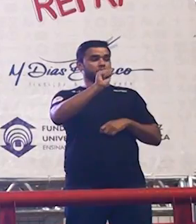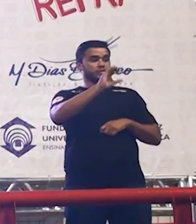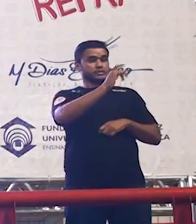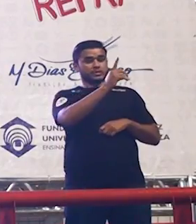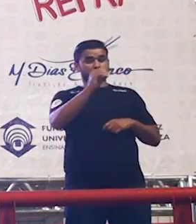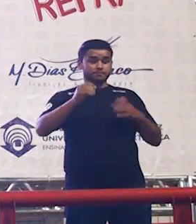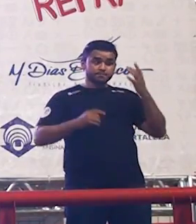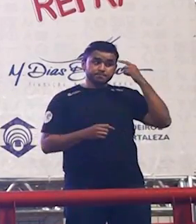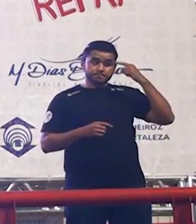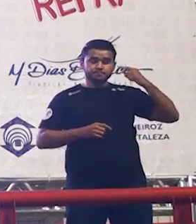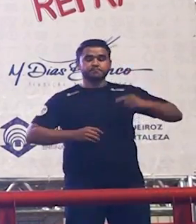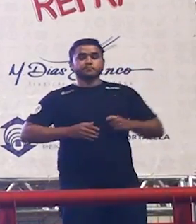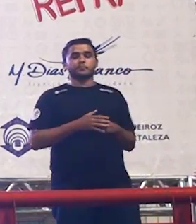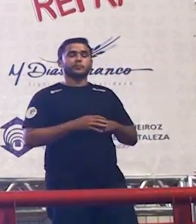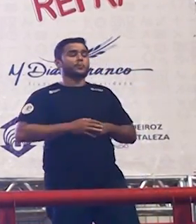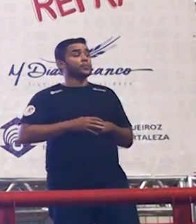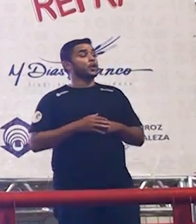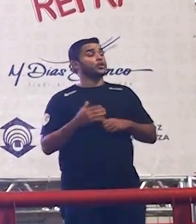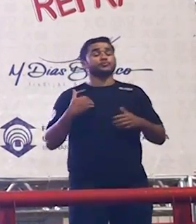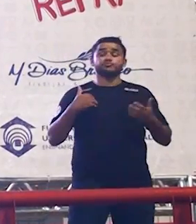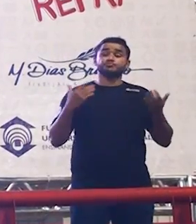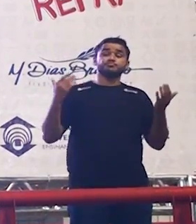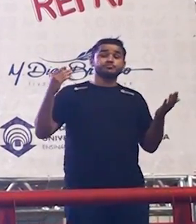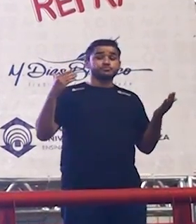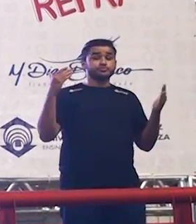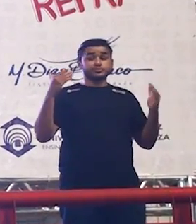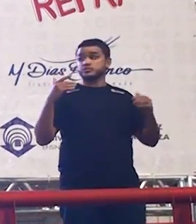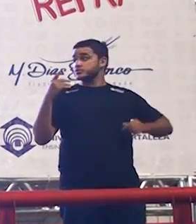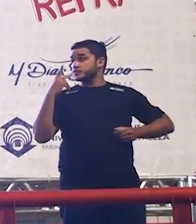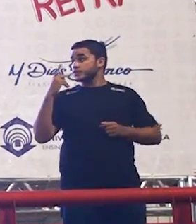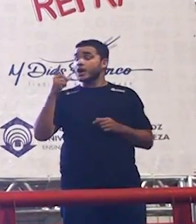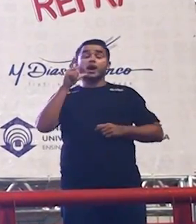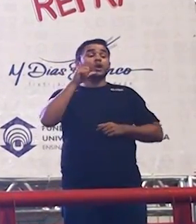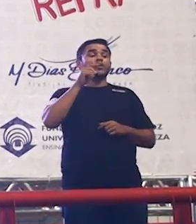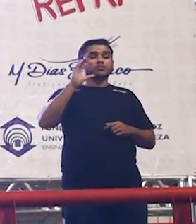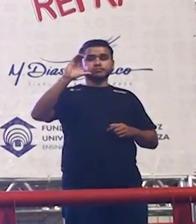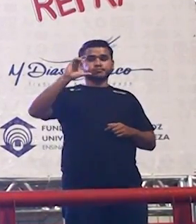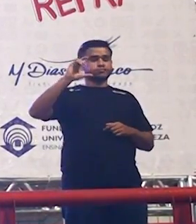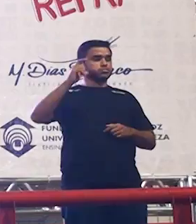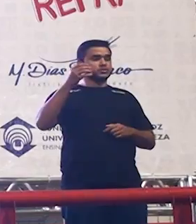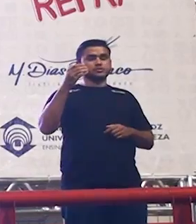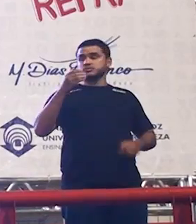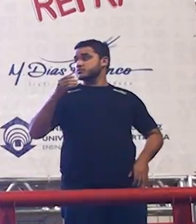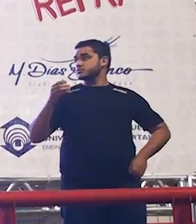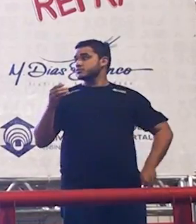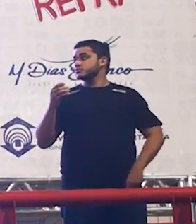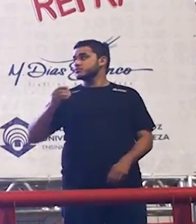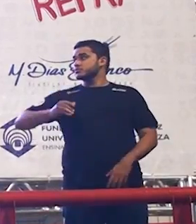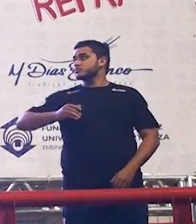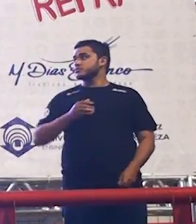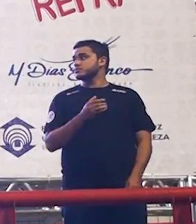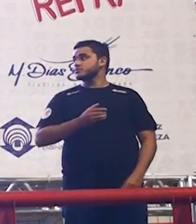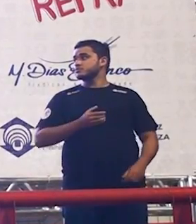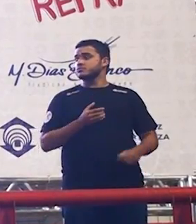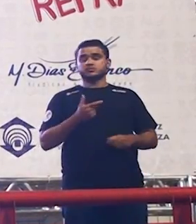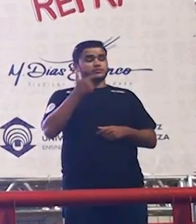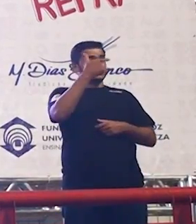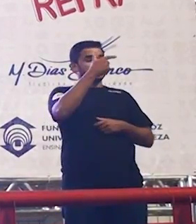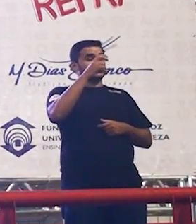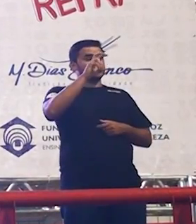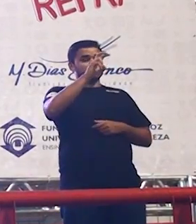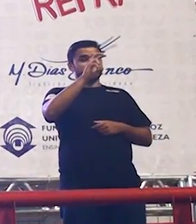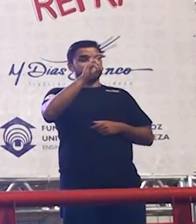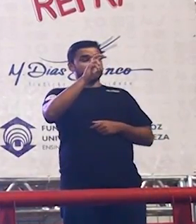raciocínio. Aí eu chego aqui nesse momento com um copinho que tem